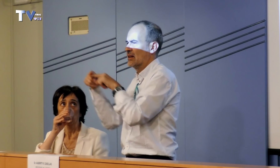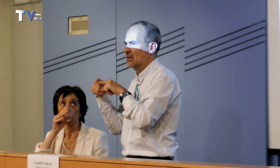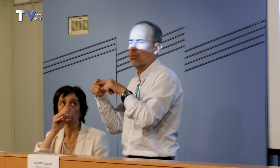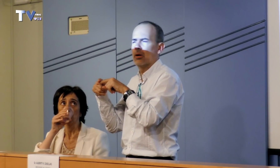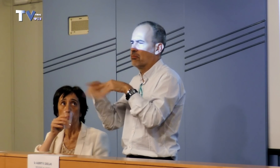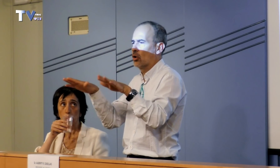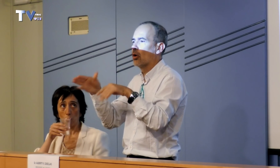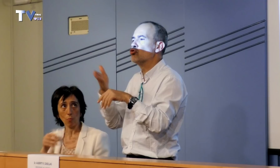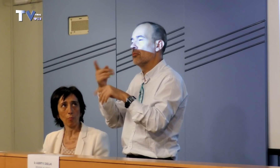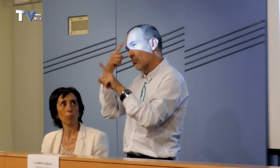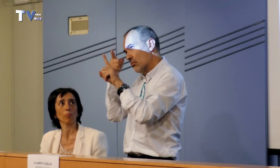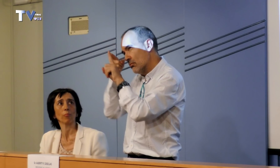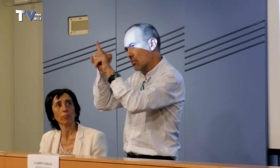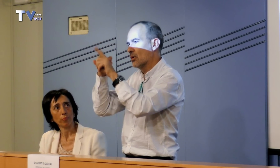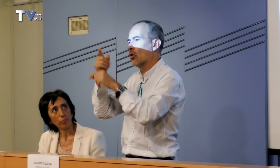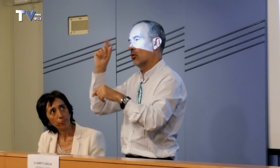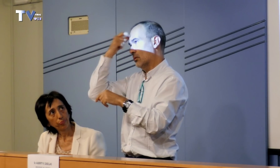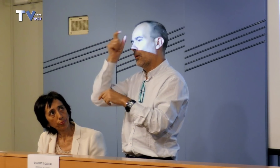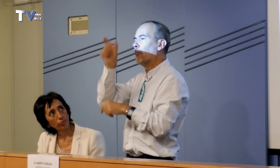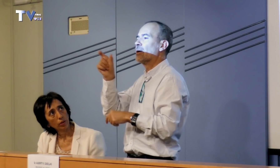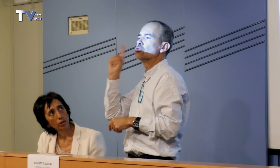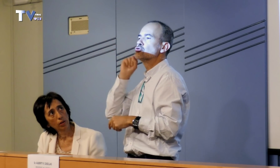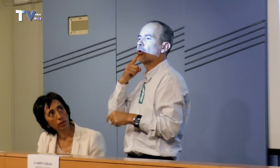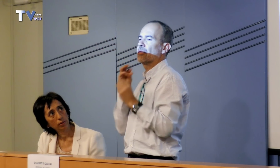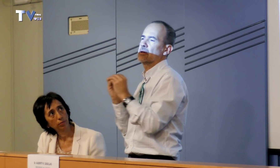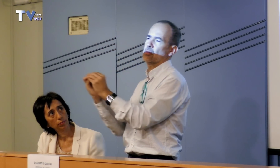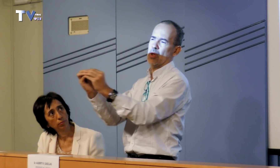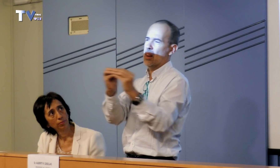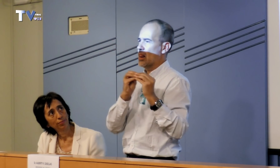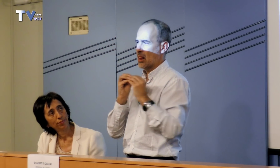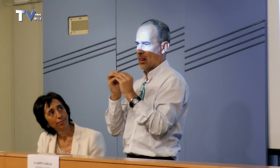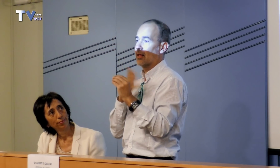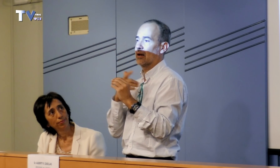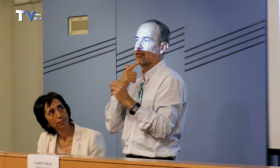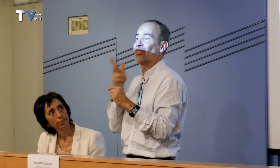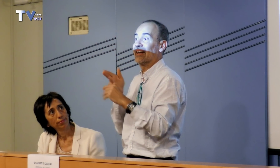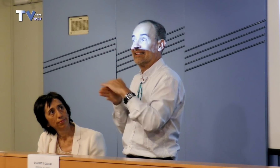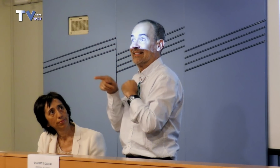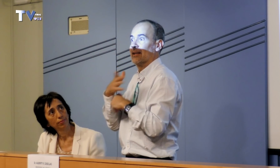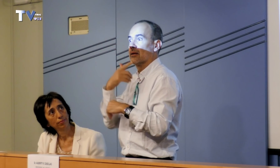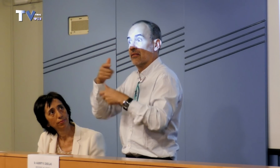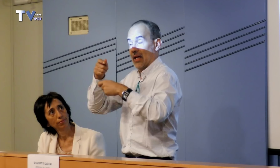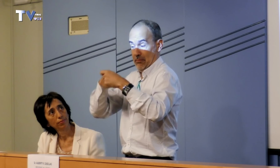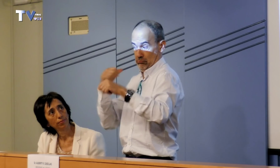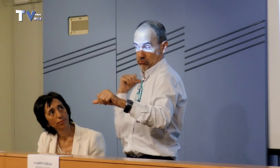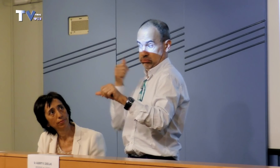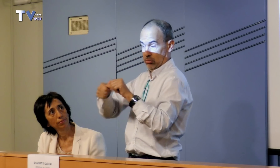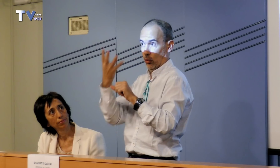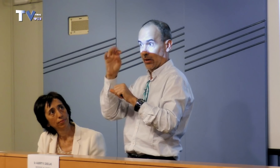col·laboració. Com ha comentat la presidenta de CENSE, és igual el color, ens hem de sentir units, hem d'estar